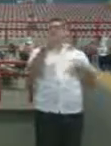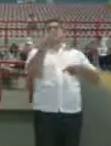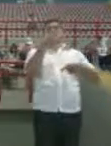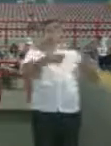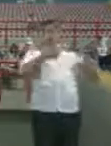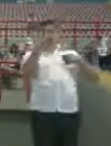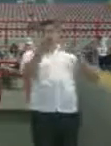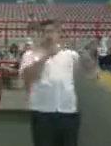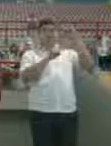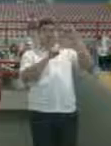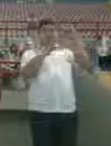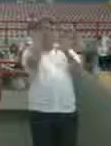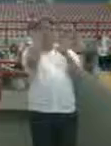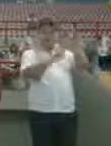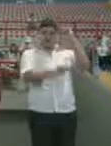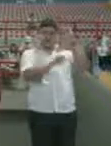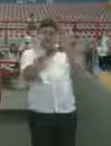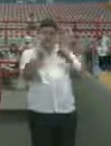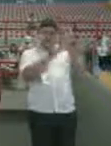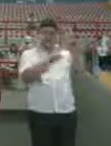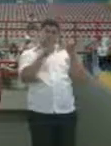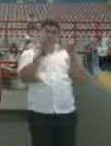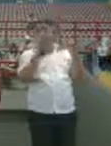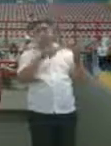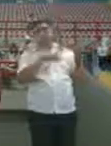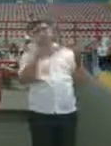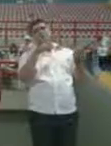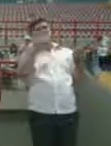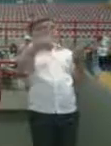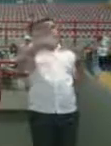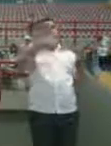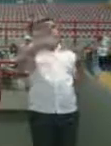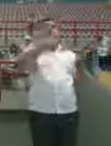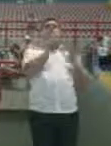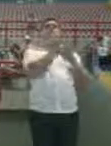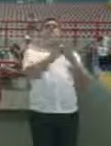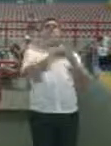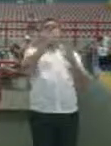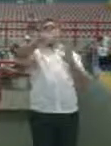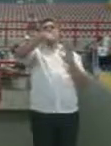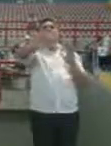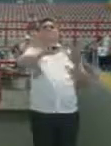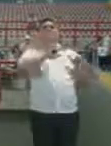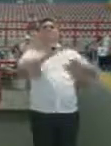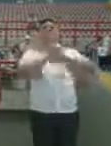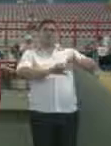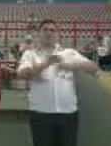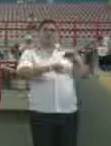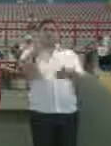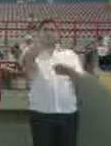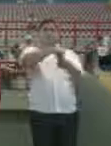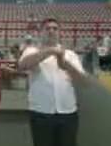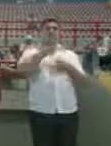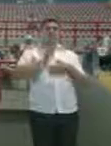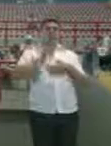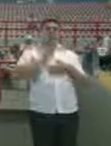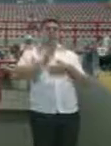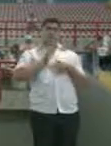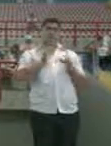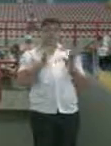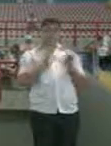ocorrida fundamentalmente a partir da terceira década do século XIX, provocou profundas transformações no sistema capitalista de